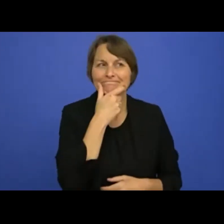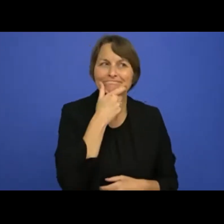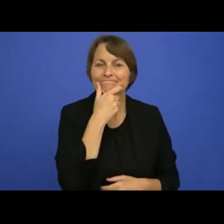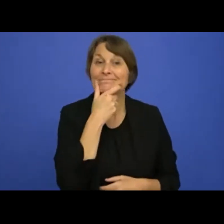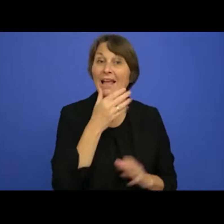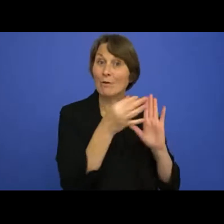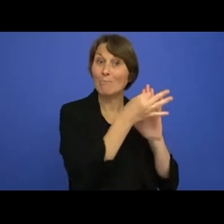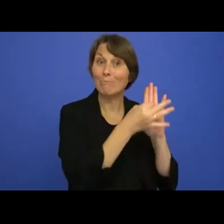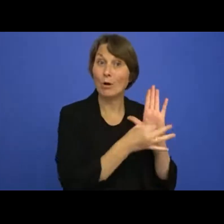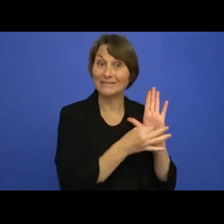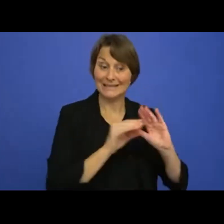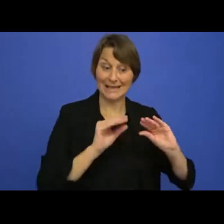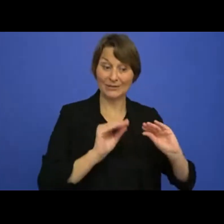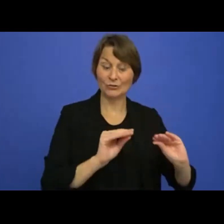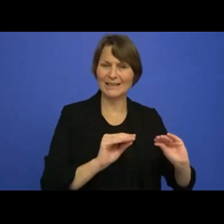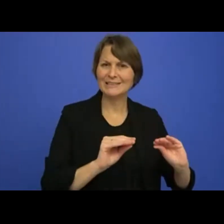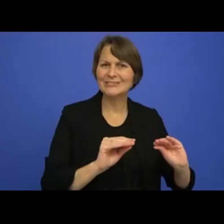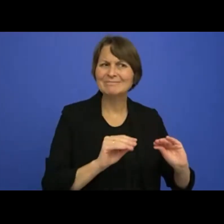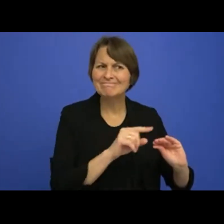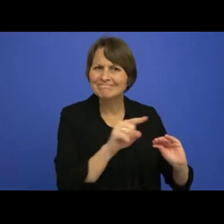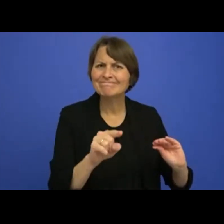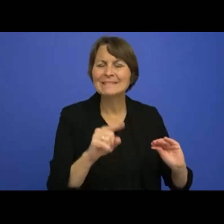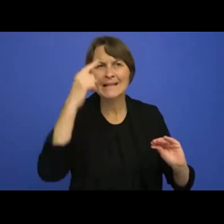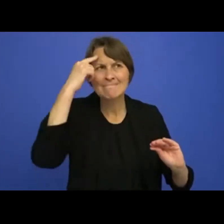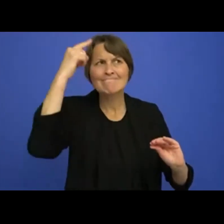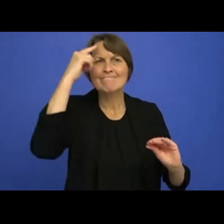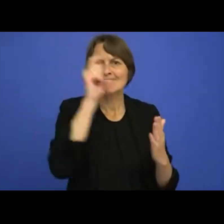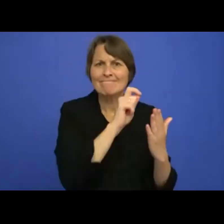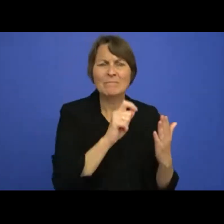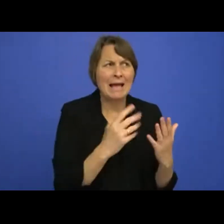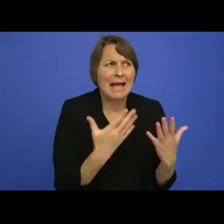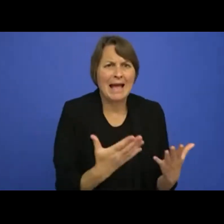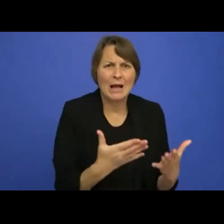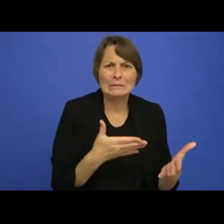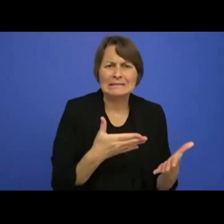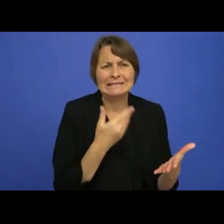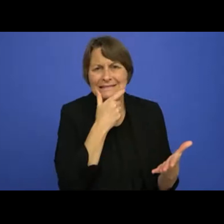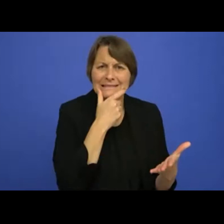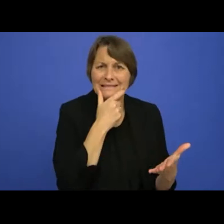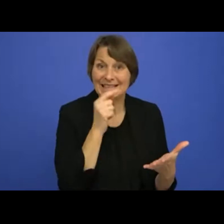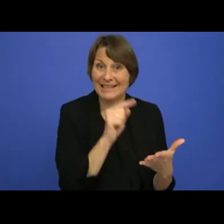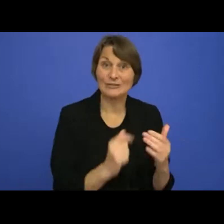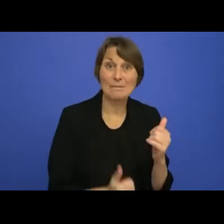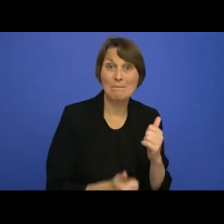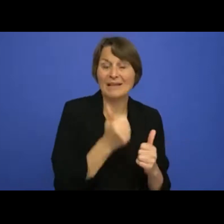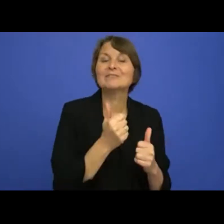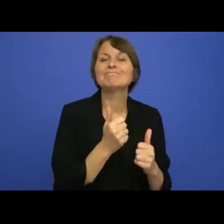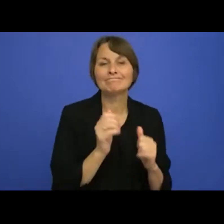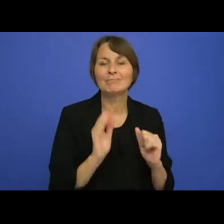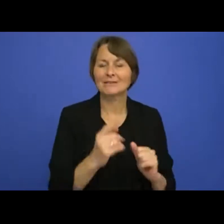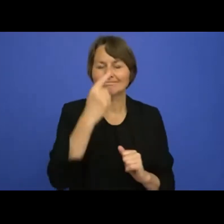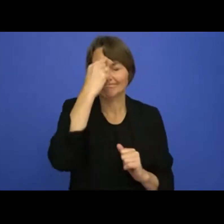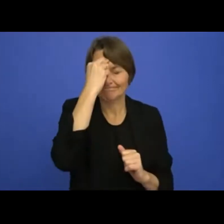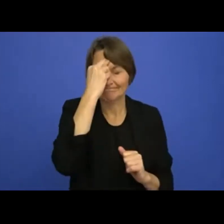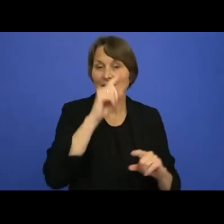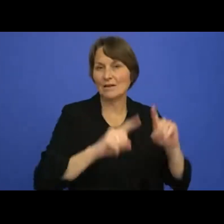plus pauvres. Alors, les défis en matière de politique éducative, vous me posez la question pour ma région. Là encore, c'est la diversité qui est importante dans